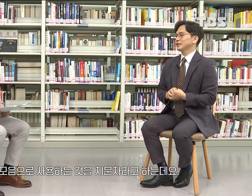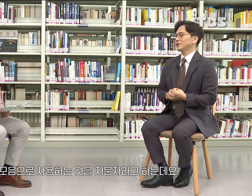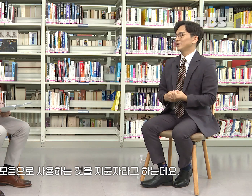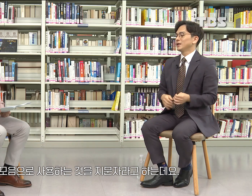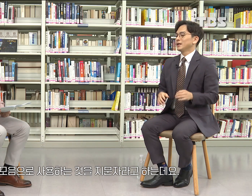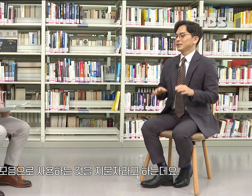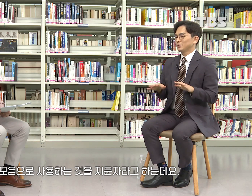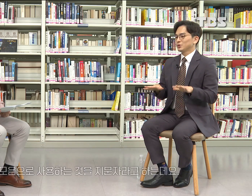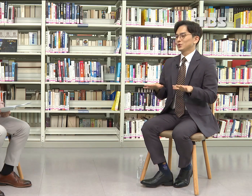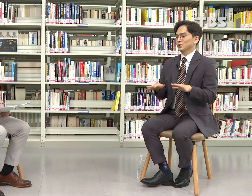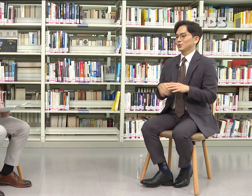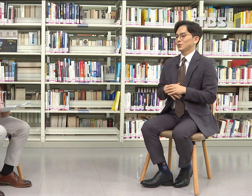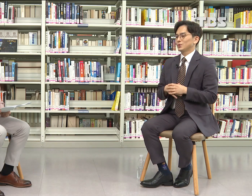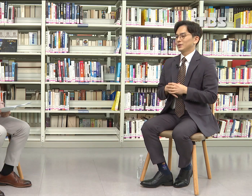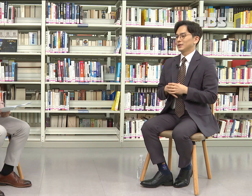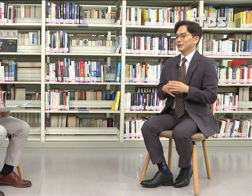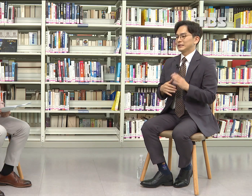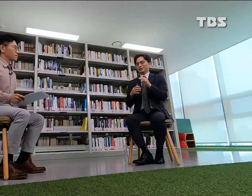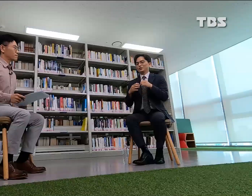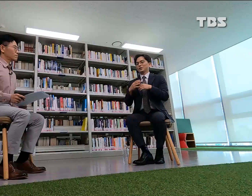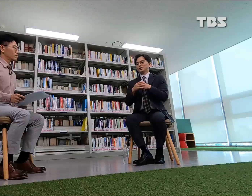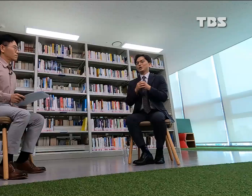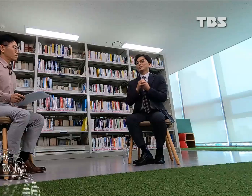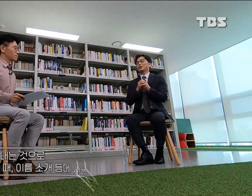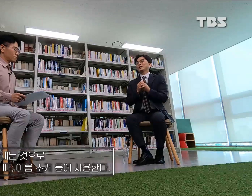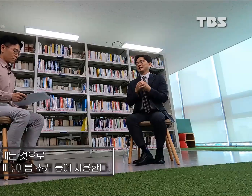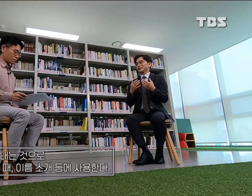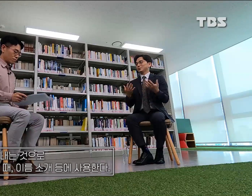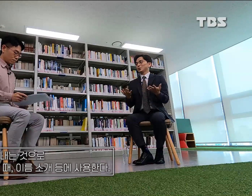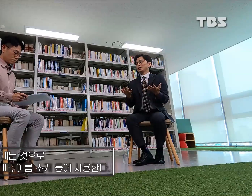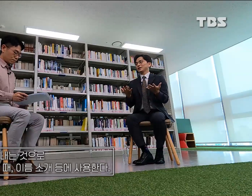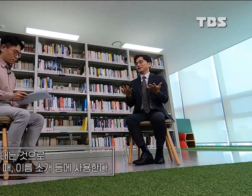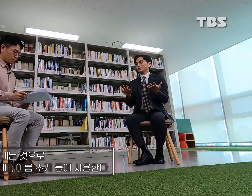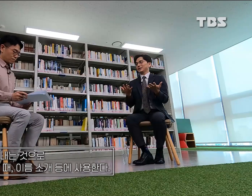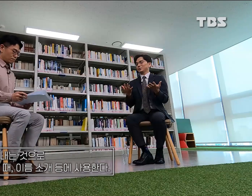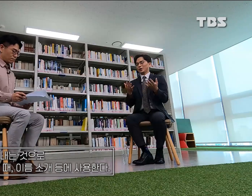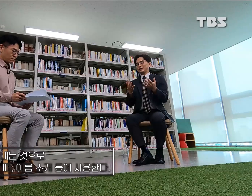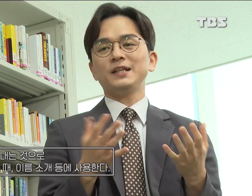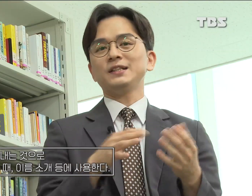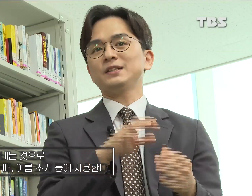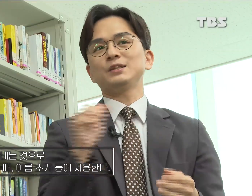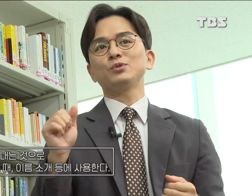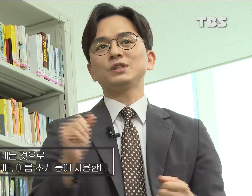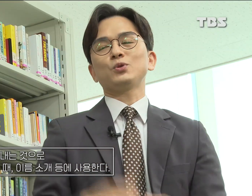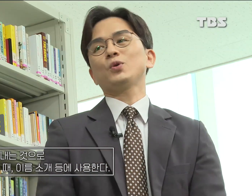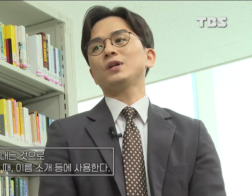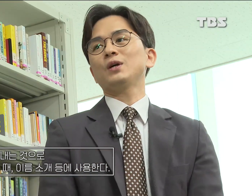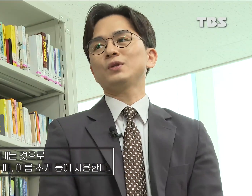하는데요. 기본적으로 수어를 처음 사용할 때 이름을 소개할 때나 뭐 할 때는 지문자로 소개를 하곤 합니다.